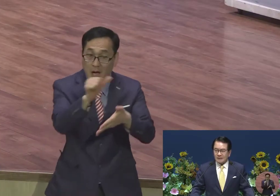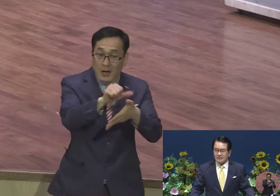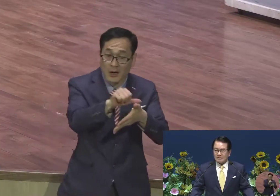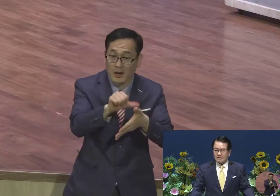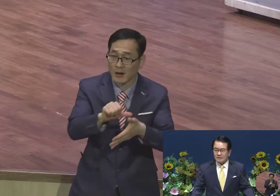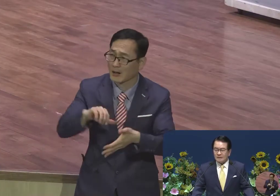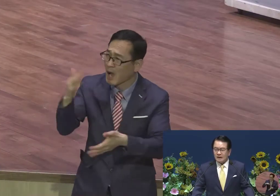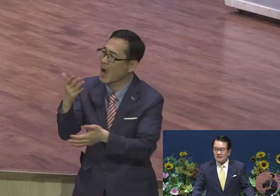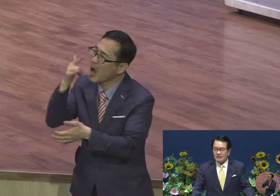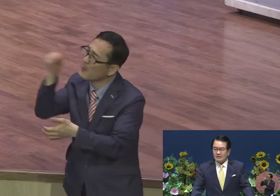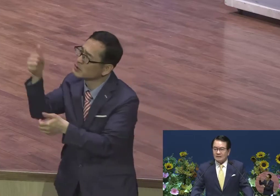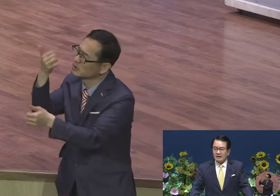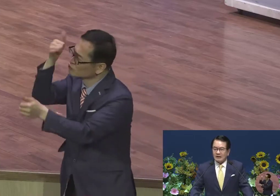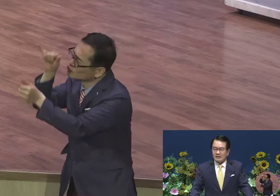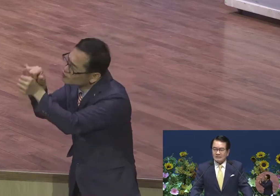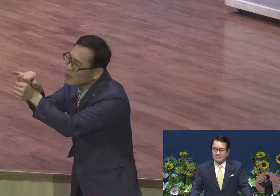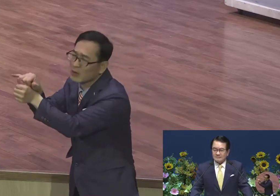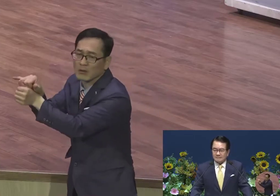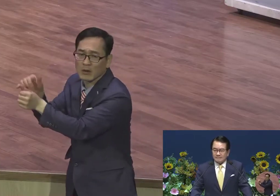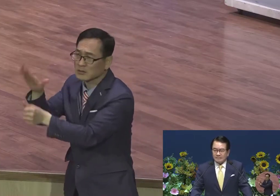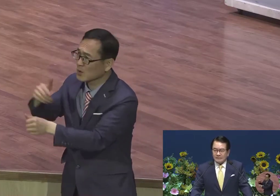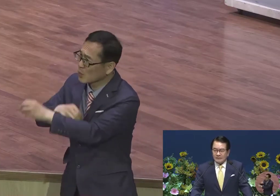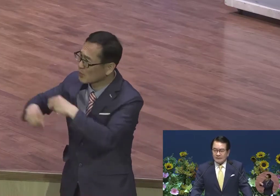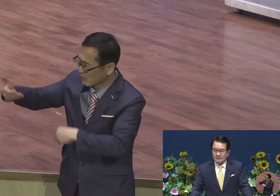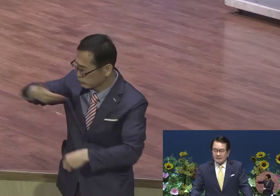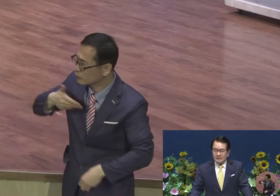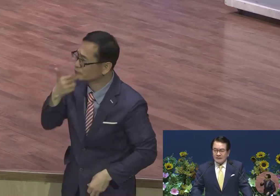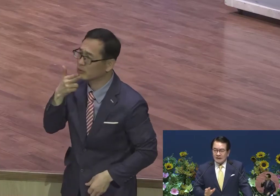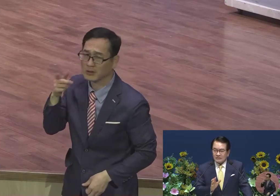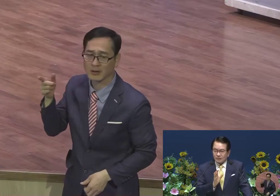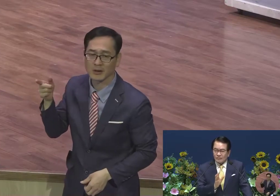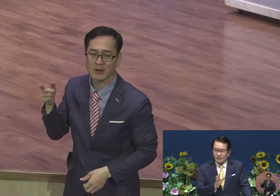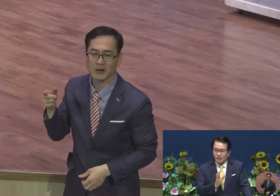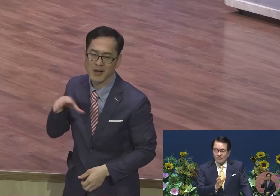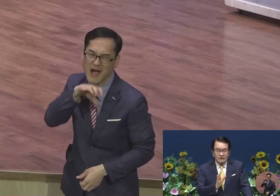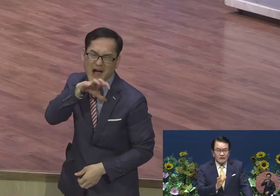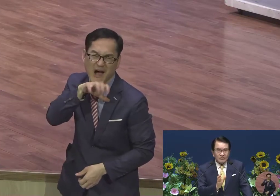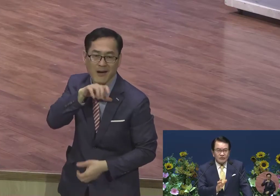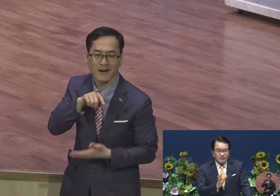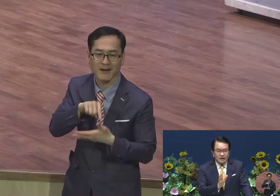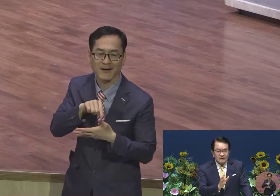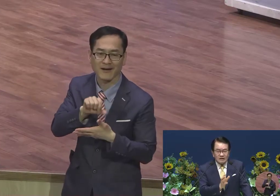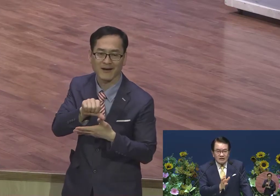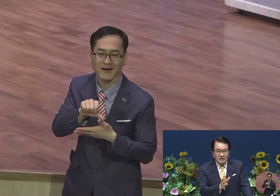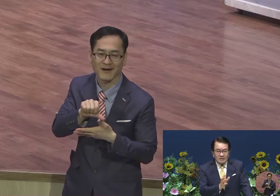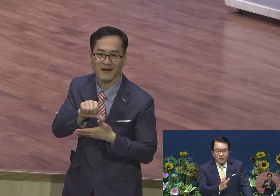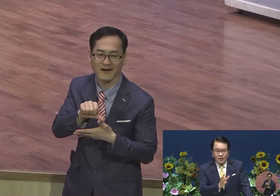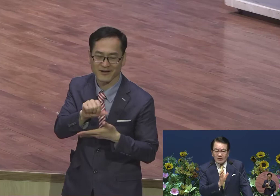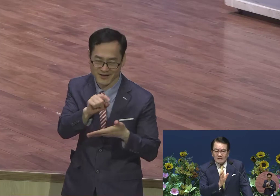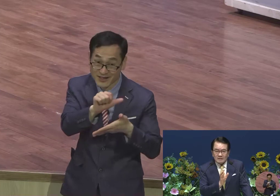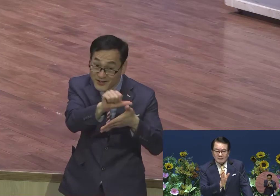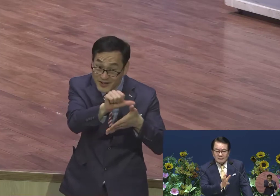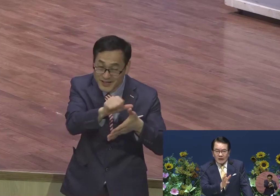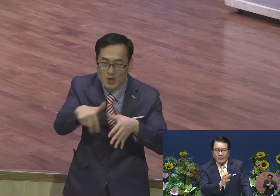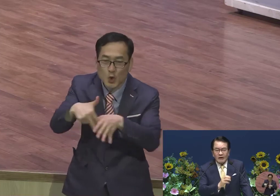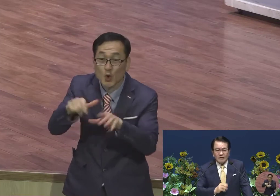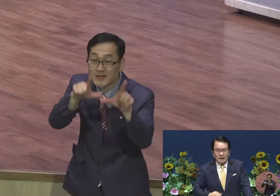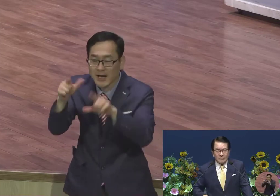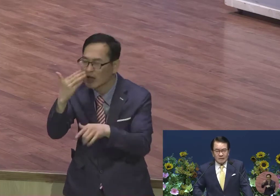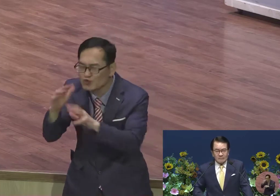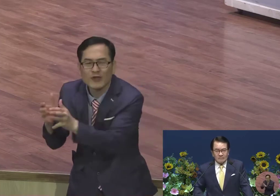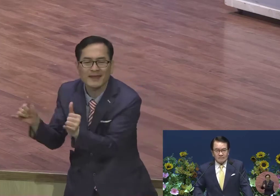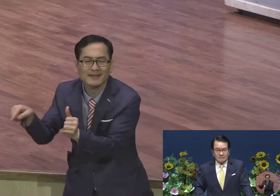아버지는 어느 아들을 더 사랑하겠냐 이게 소위 말해 종교시 하라고 있는 유대인들 보고하는 지금